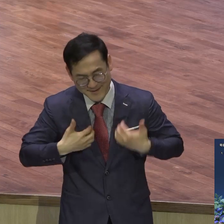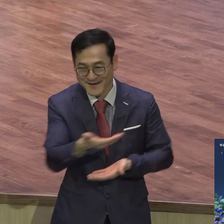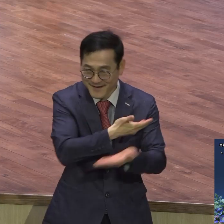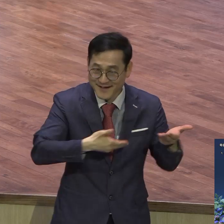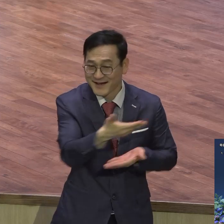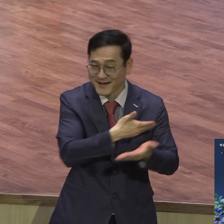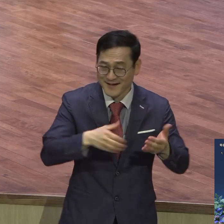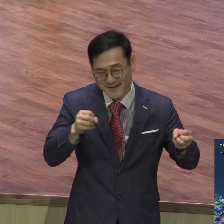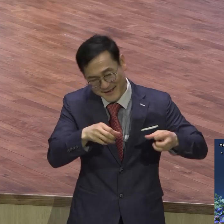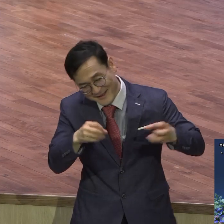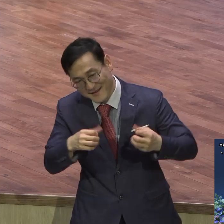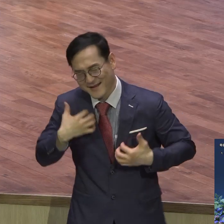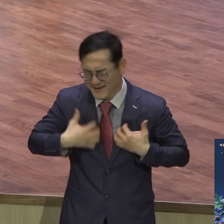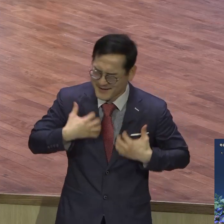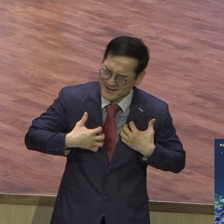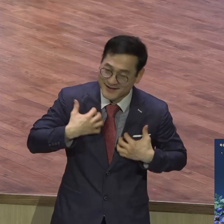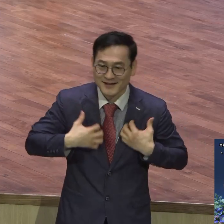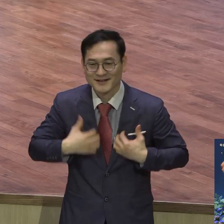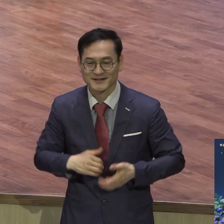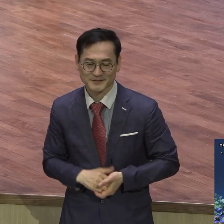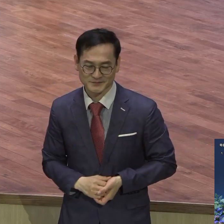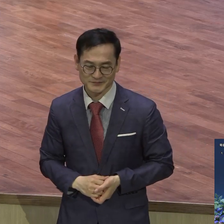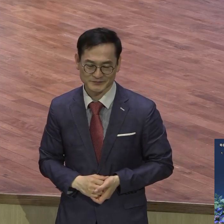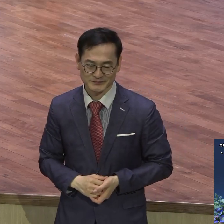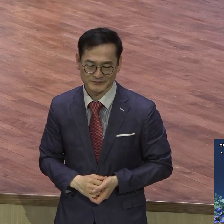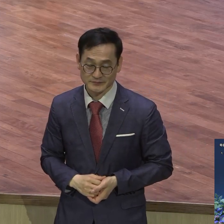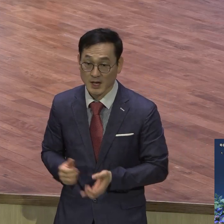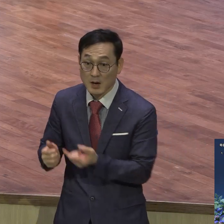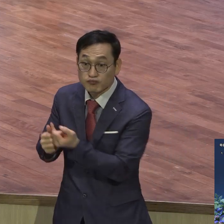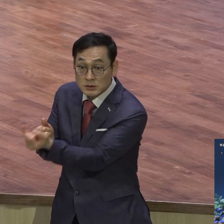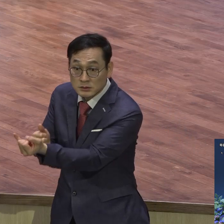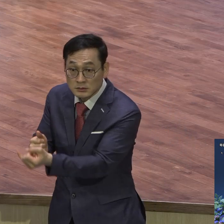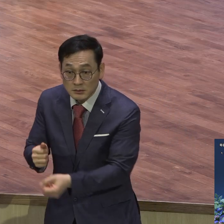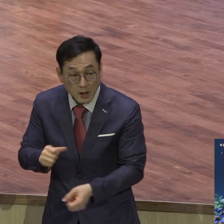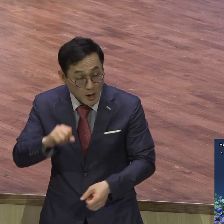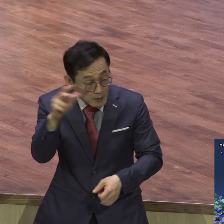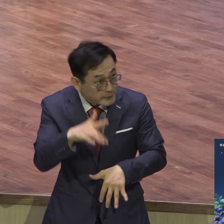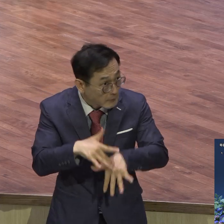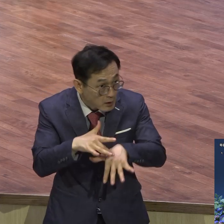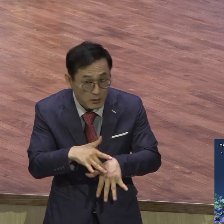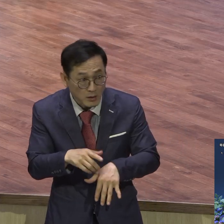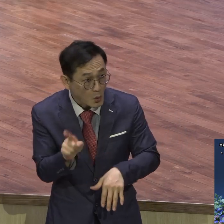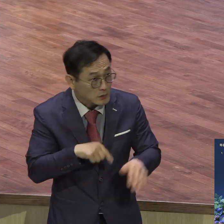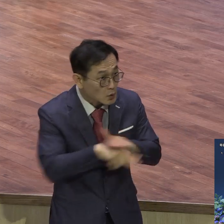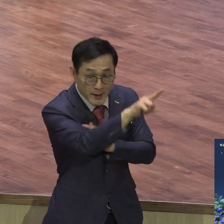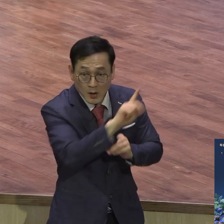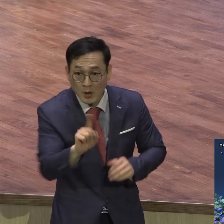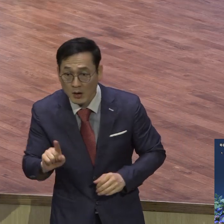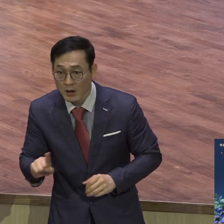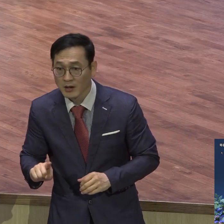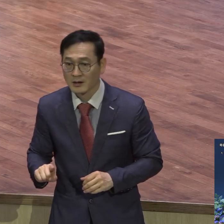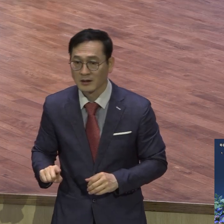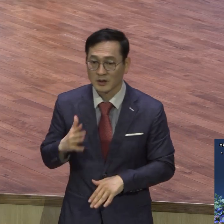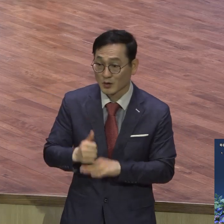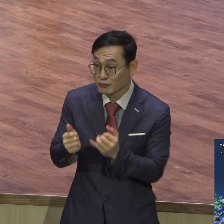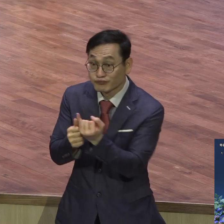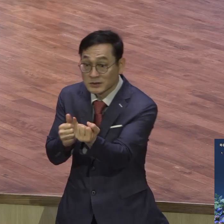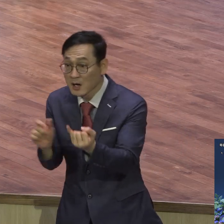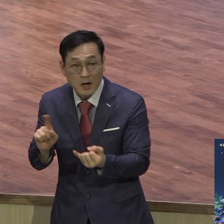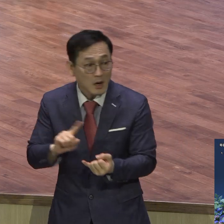시끄끄끄끄끄끄끄끄끄끄끄끄 만났으니 집에서 난리 가출신고 내지는 그냥 행방불명.